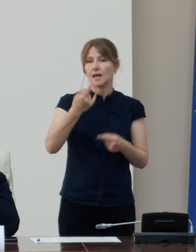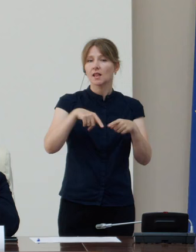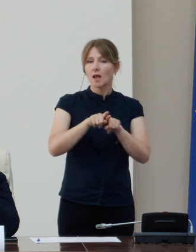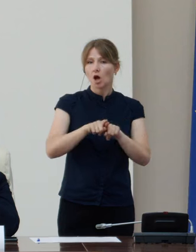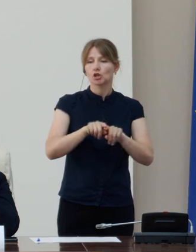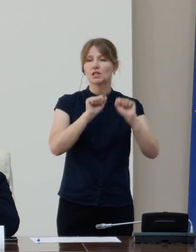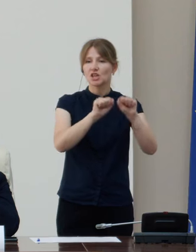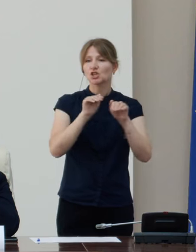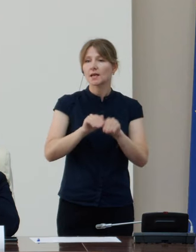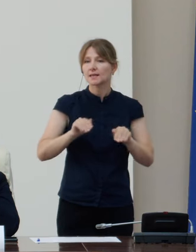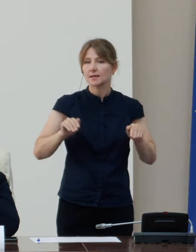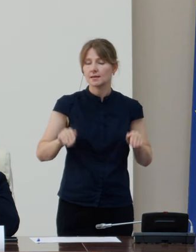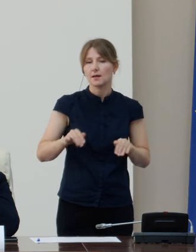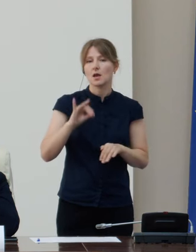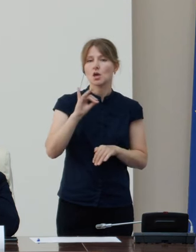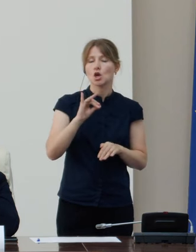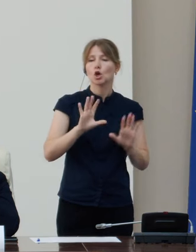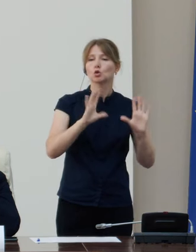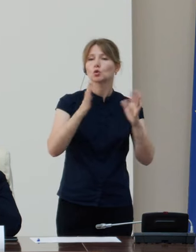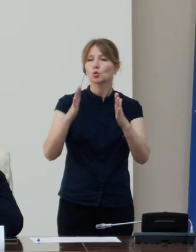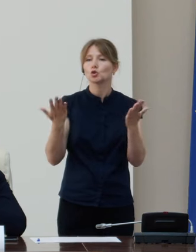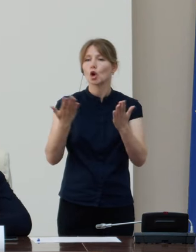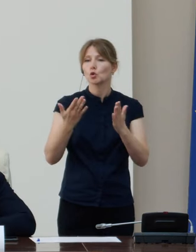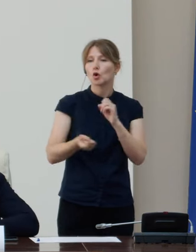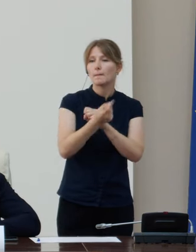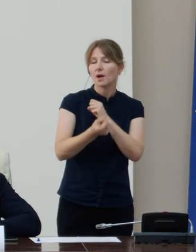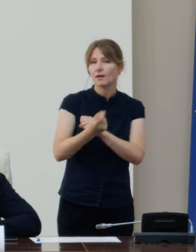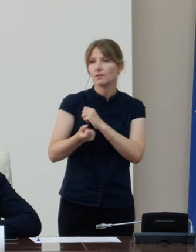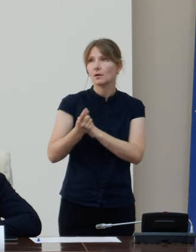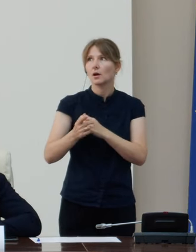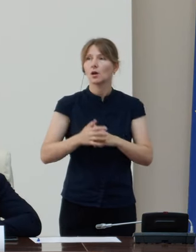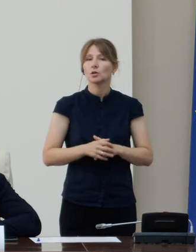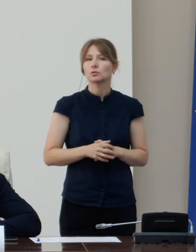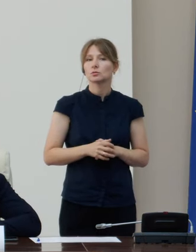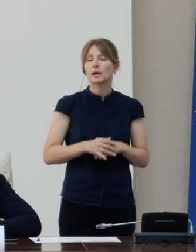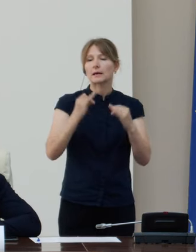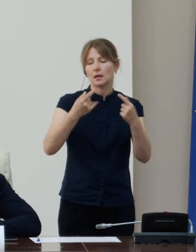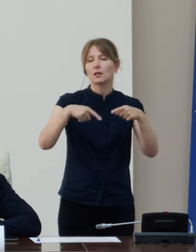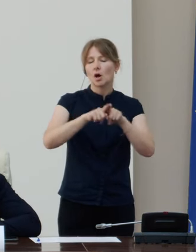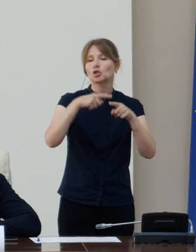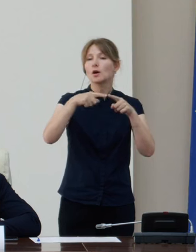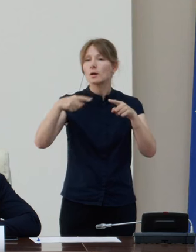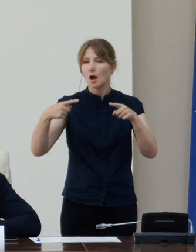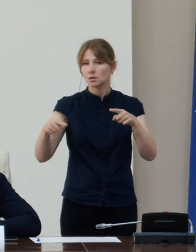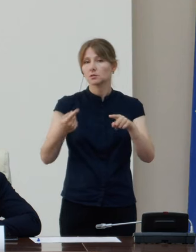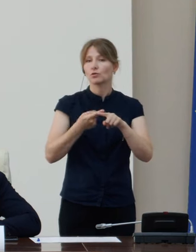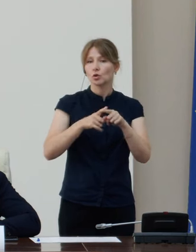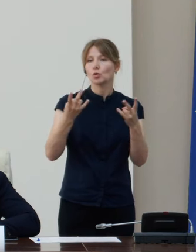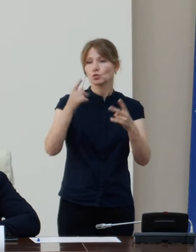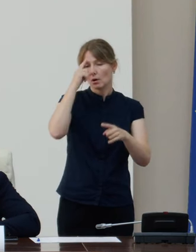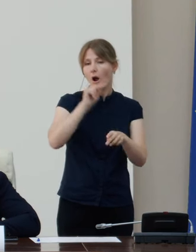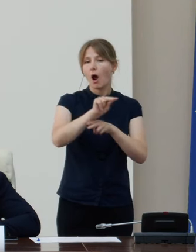copilului, management de caz, abilități de comunicare și altele. De asemenea, explorăm împreună